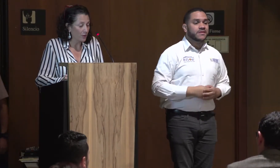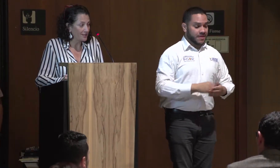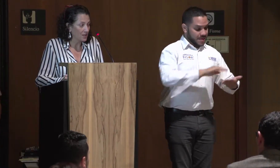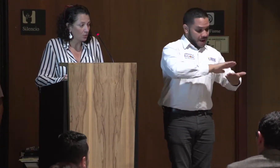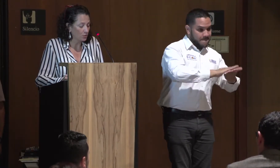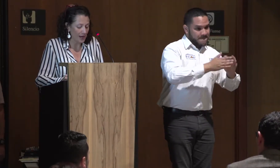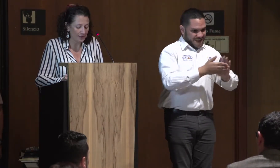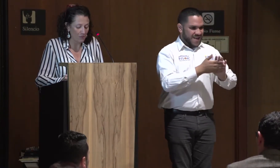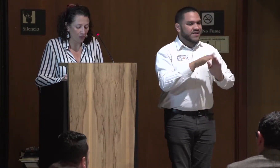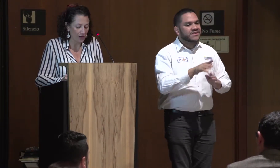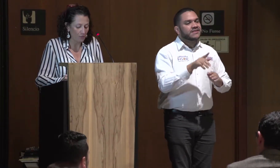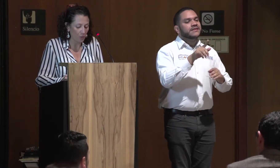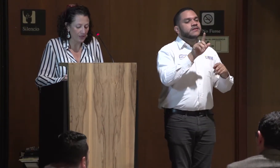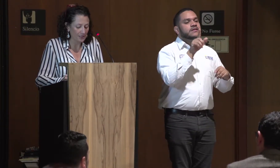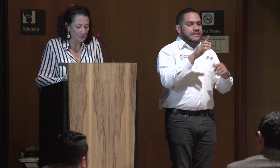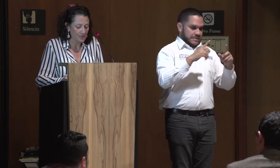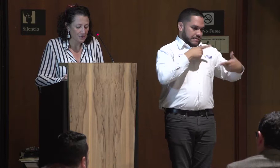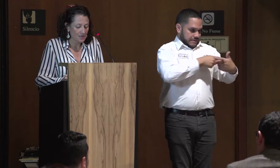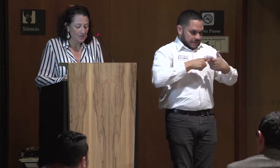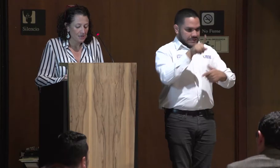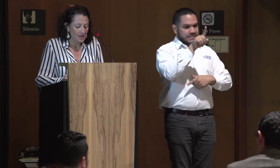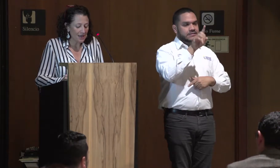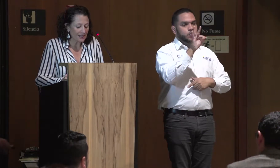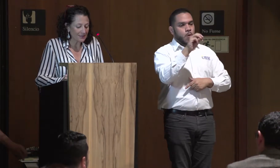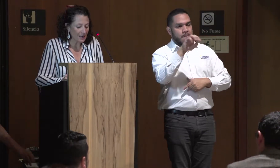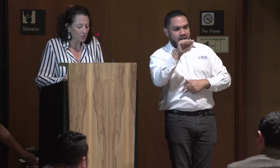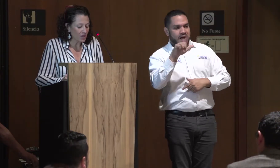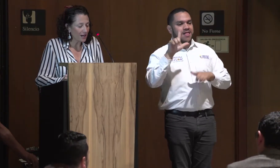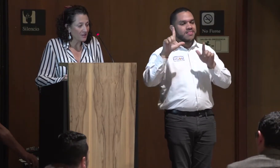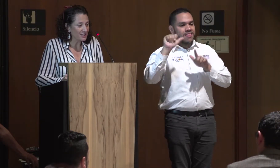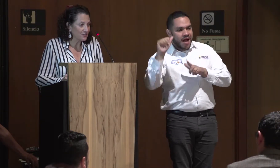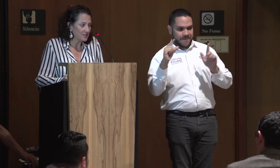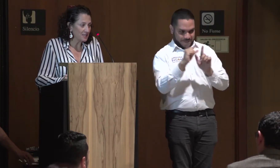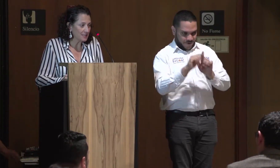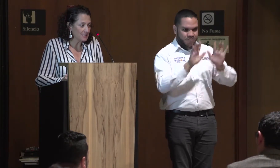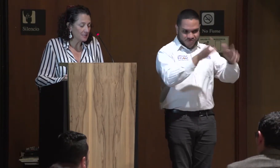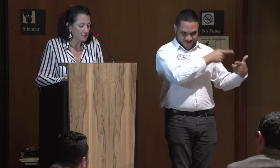por la Sugerencia Cultural del Banco de la República, en el que entregamos